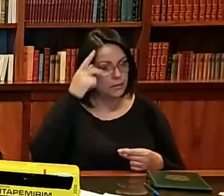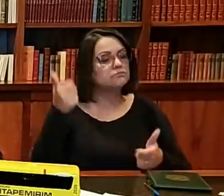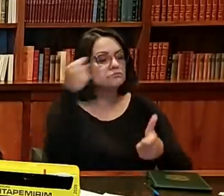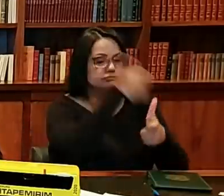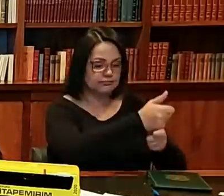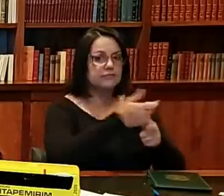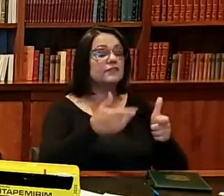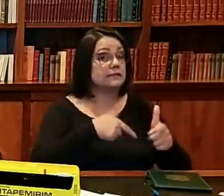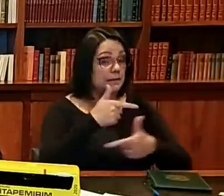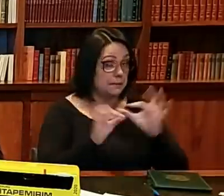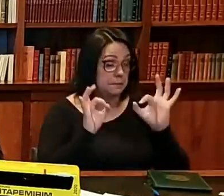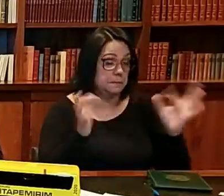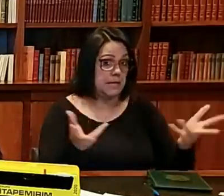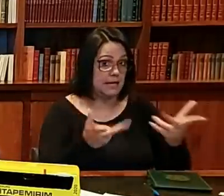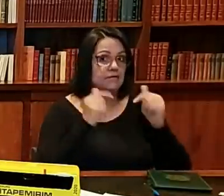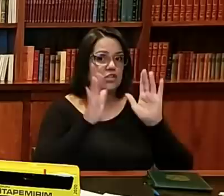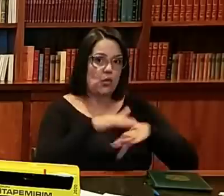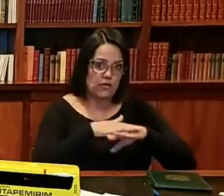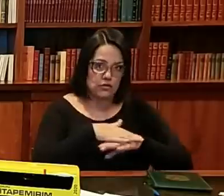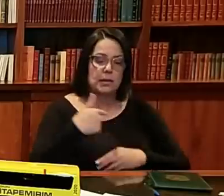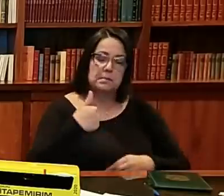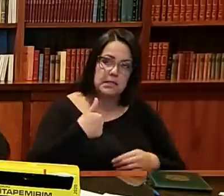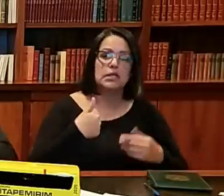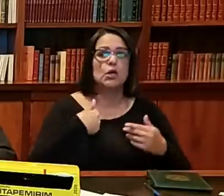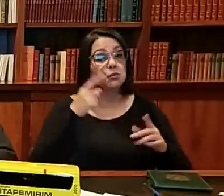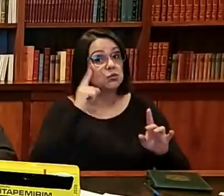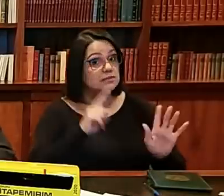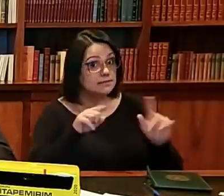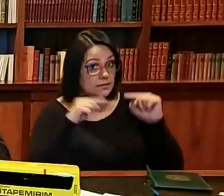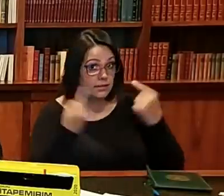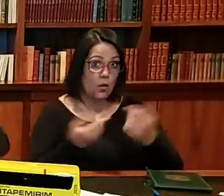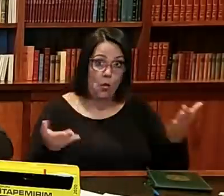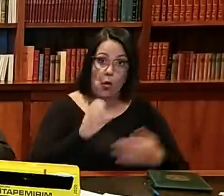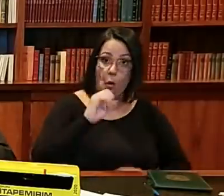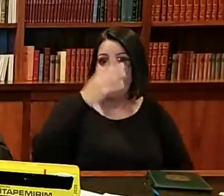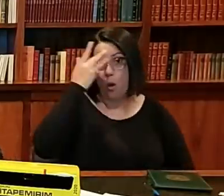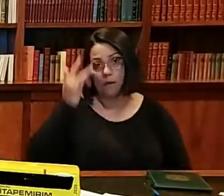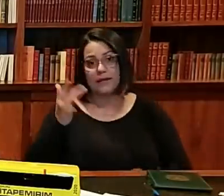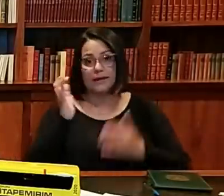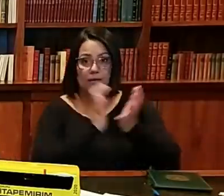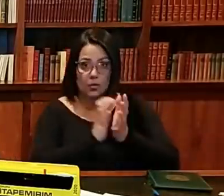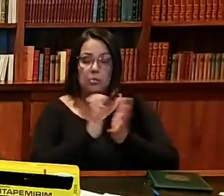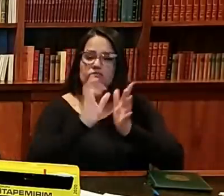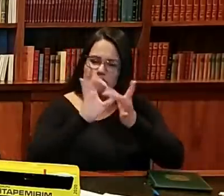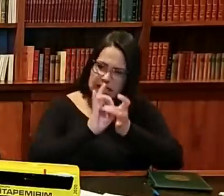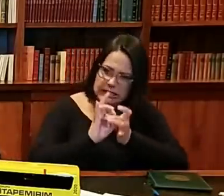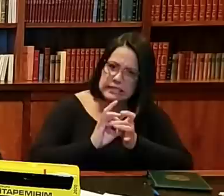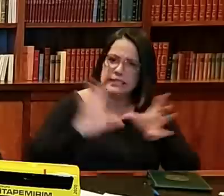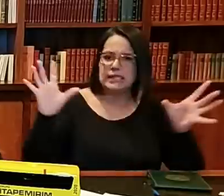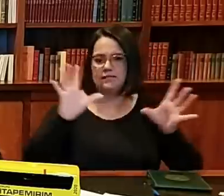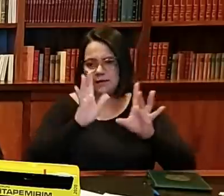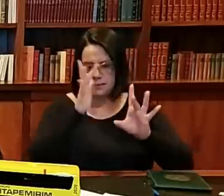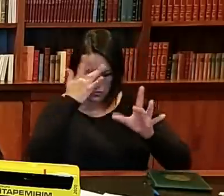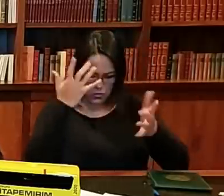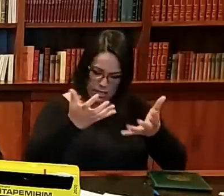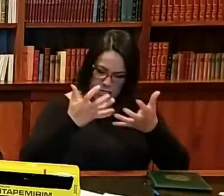já conversou comigo, não sei se é hoje ou amanhã a reunião dele com as lideranças do Sergesp, vai estar à disposição desse pessoal.